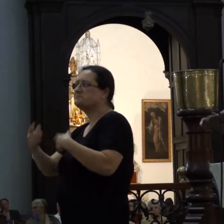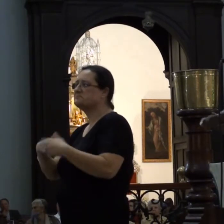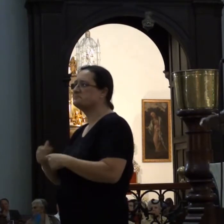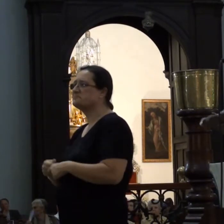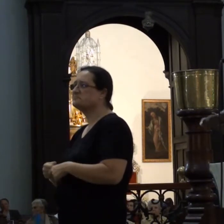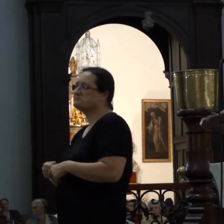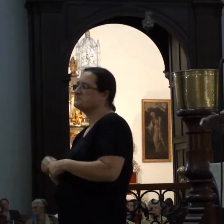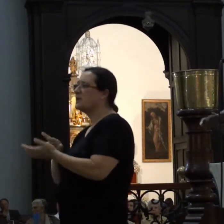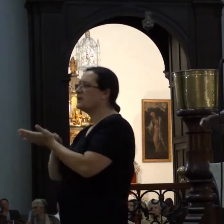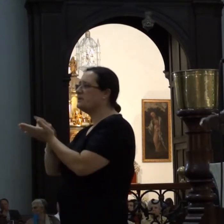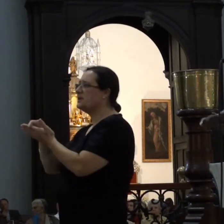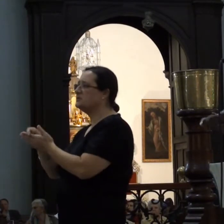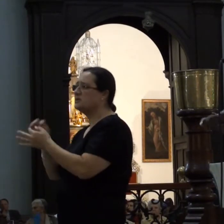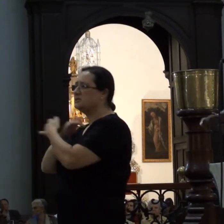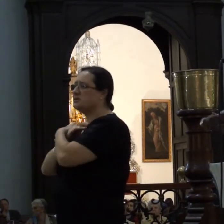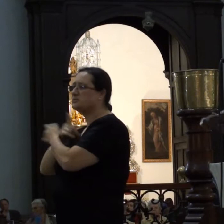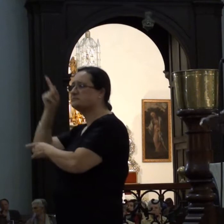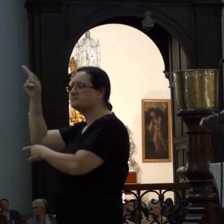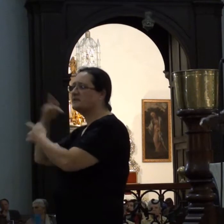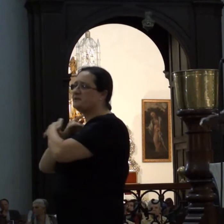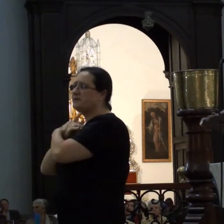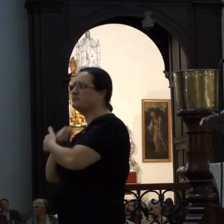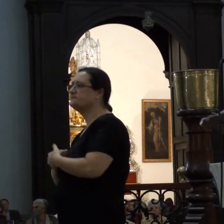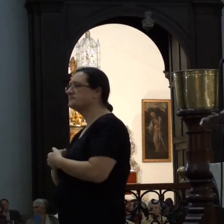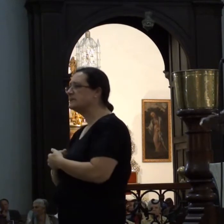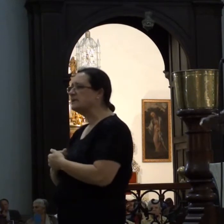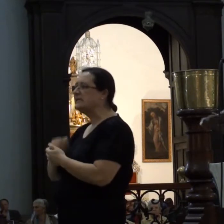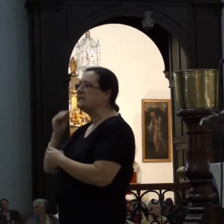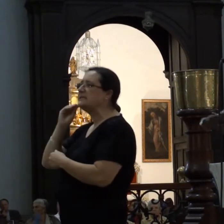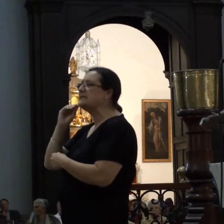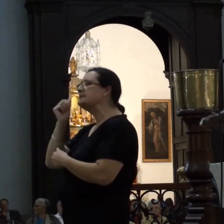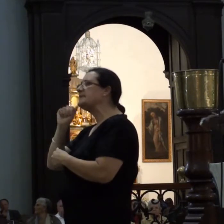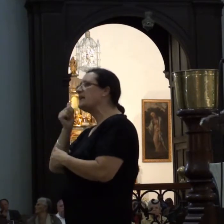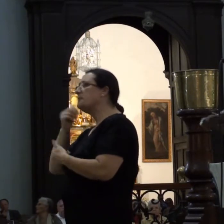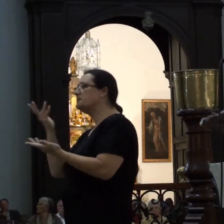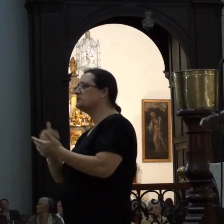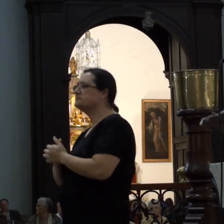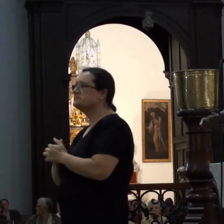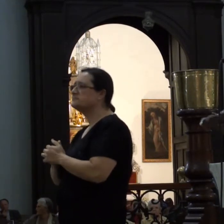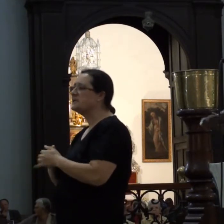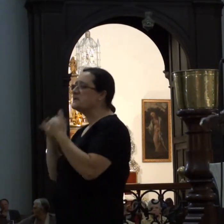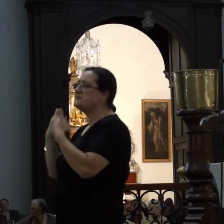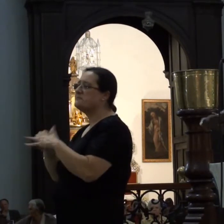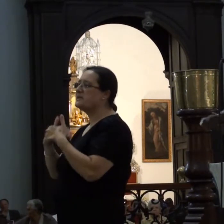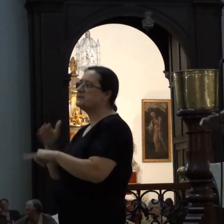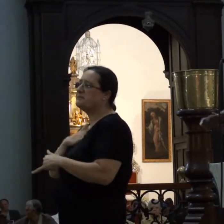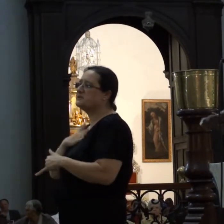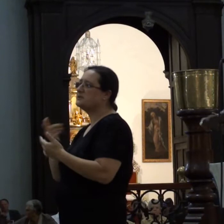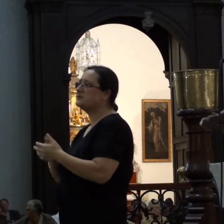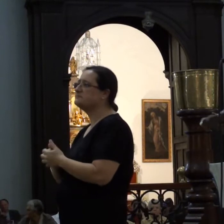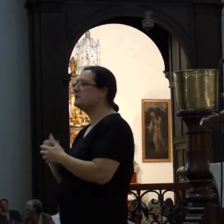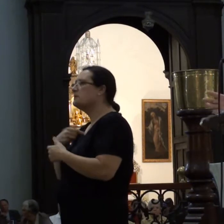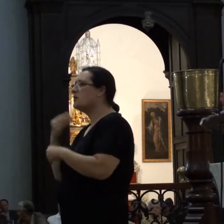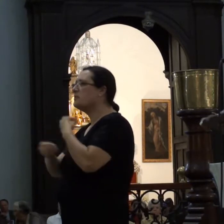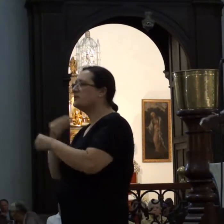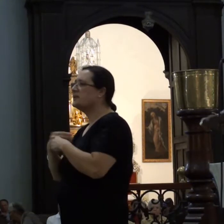la bajada y la celebración de los sacramentos y las fiestas patronales y son convenciones y como